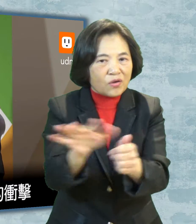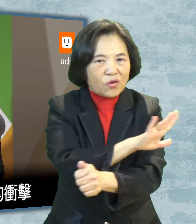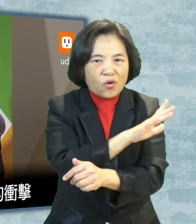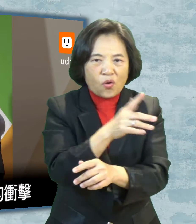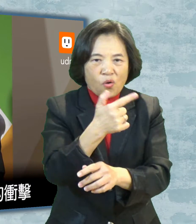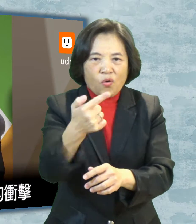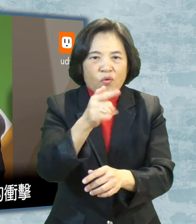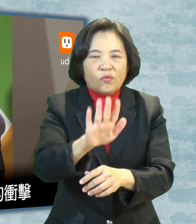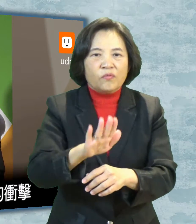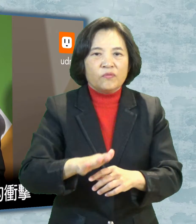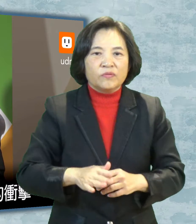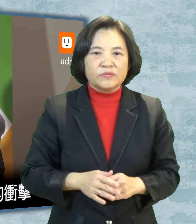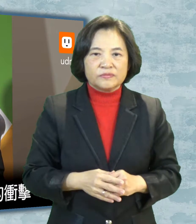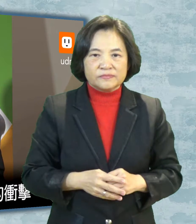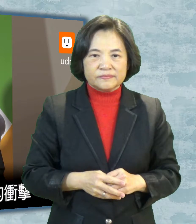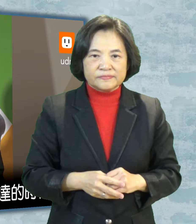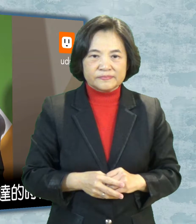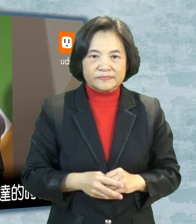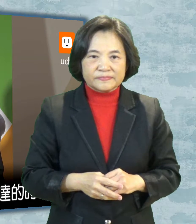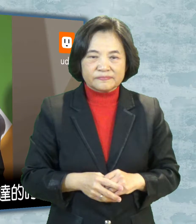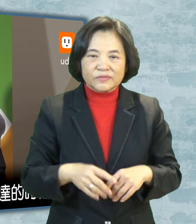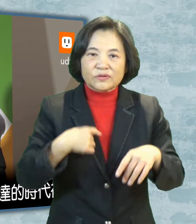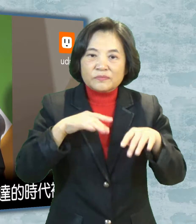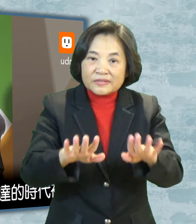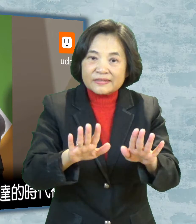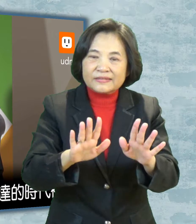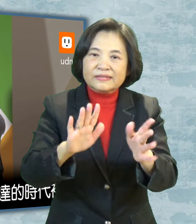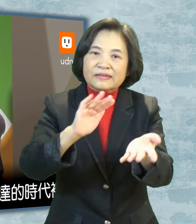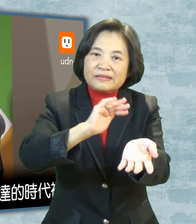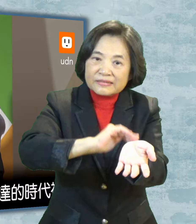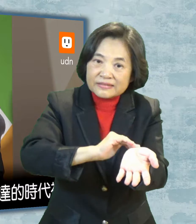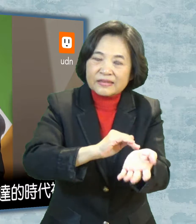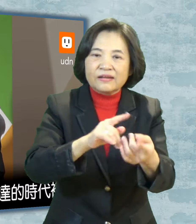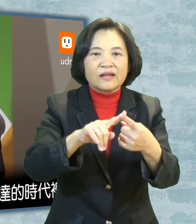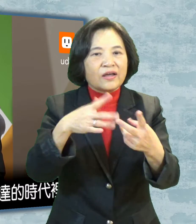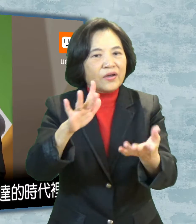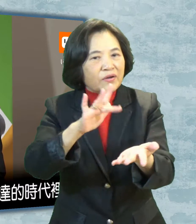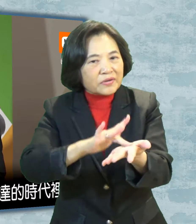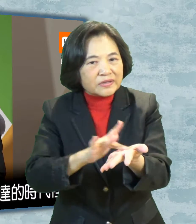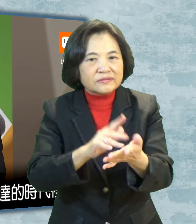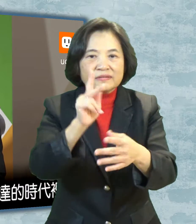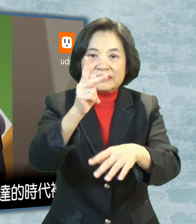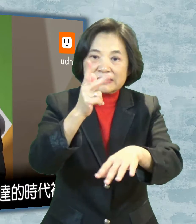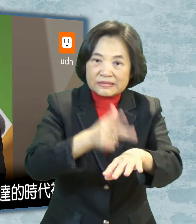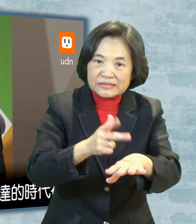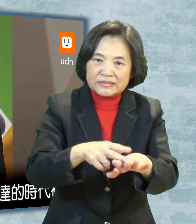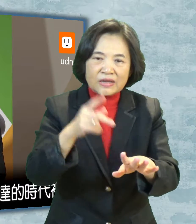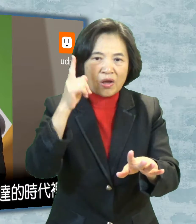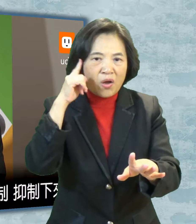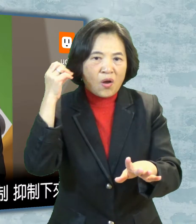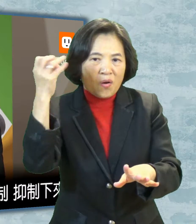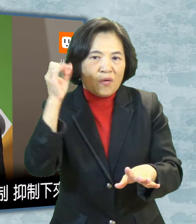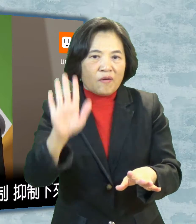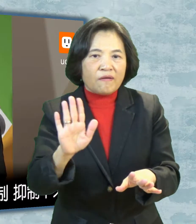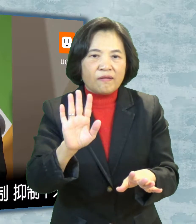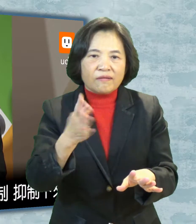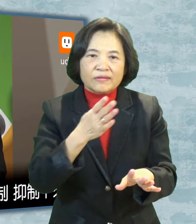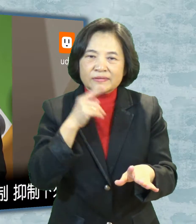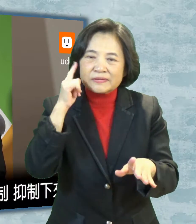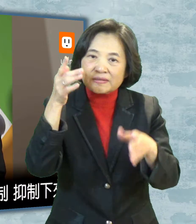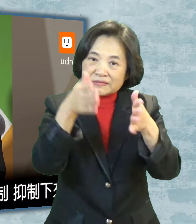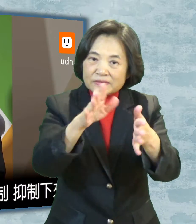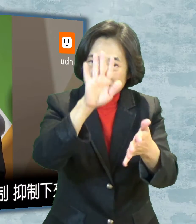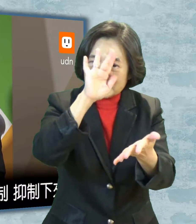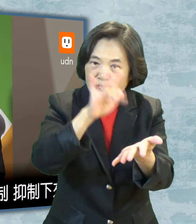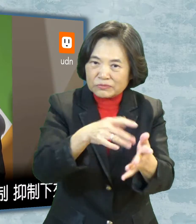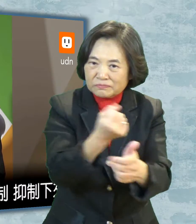的是造成非常非常大的冲击。在我们现在医药科技这么发达的时代里面，还是暂